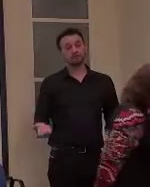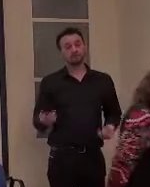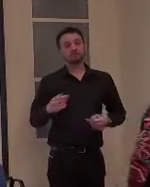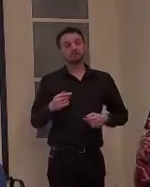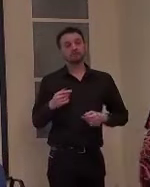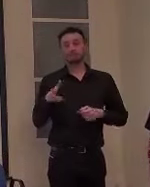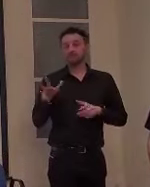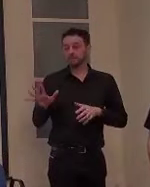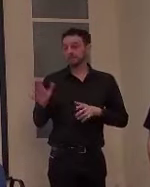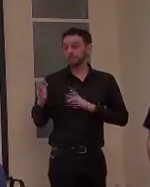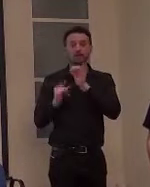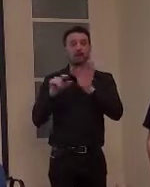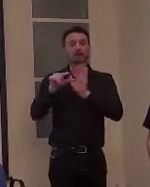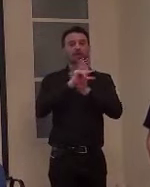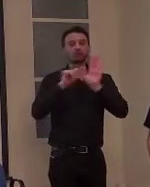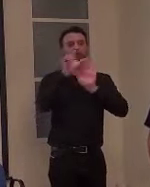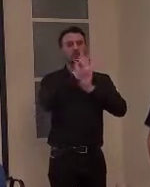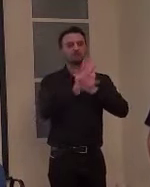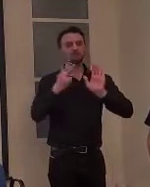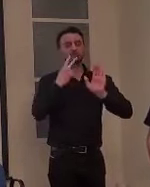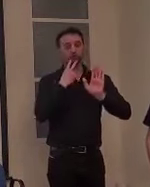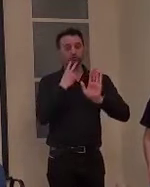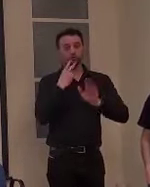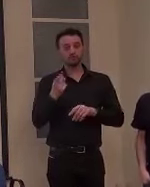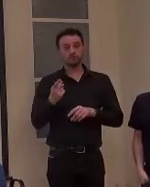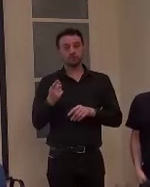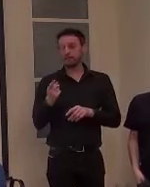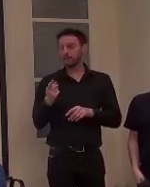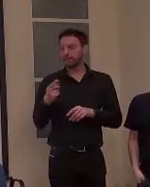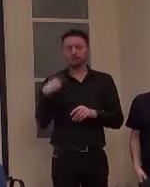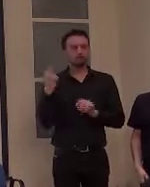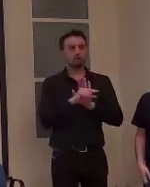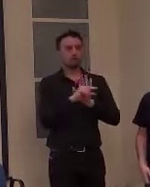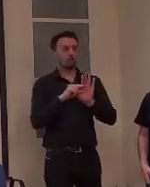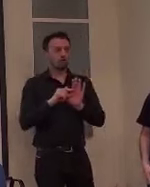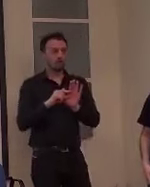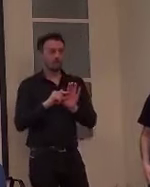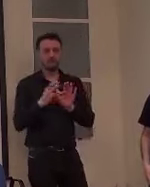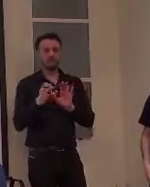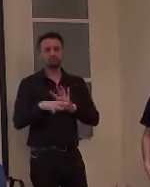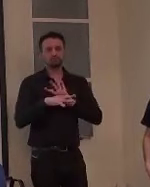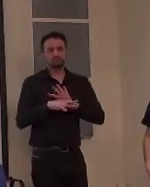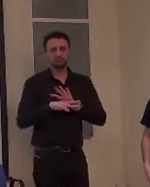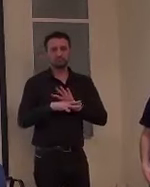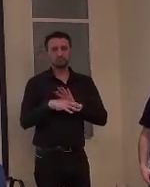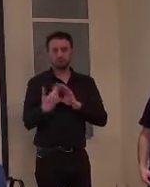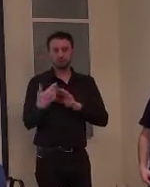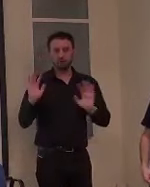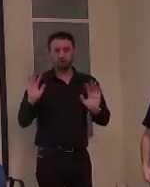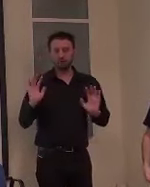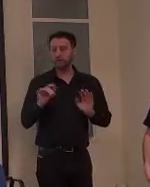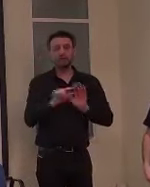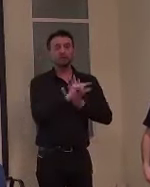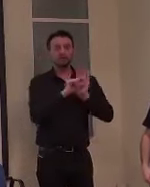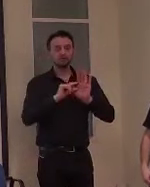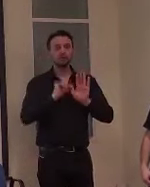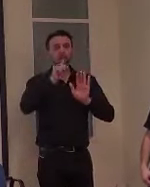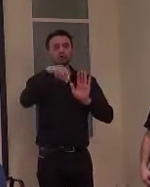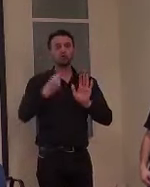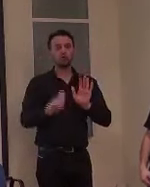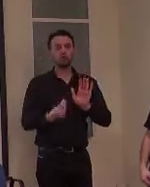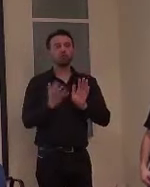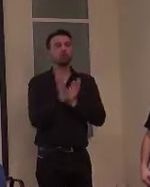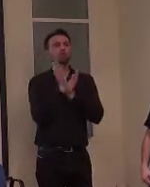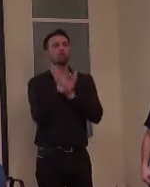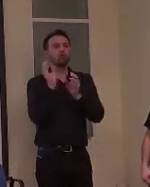la resolución 311 si bien como toda normativa es perceptible la solución viene con nacional